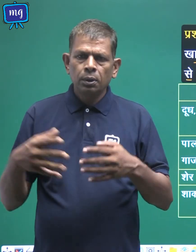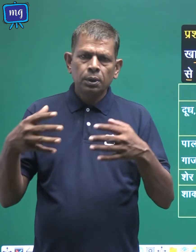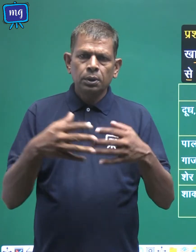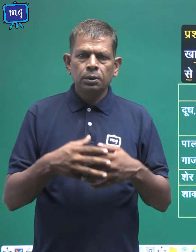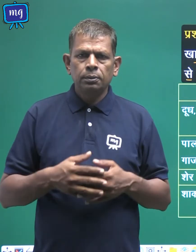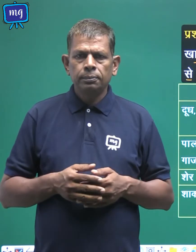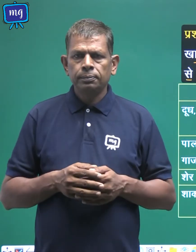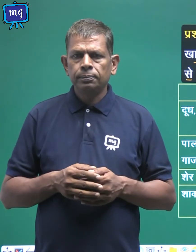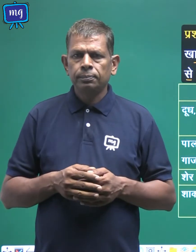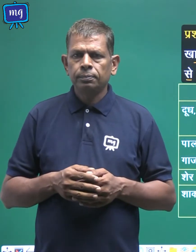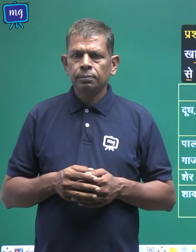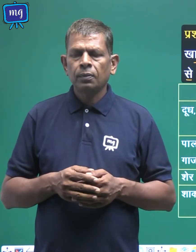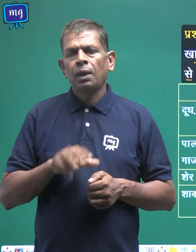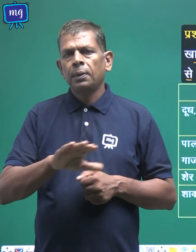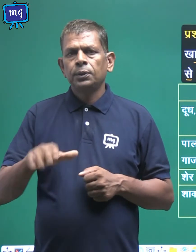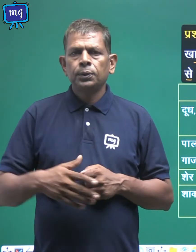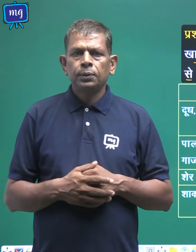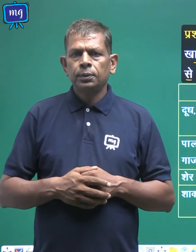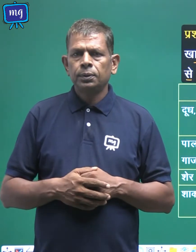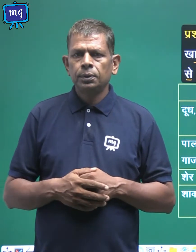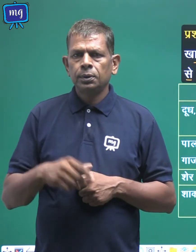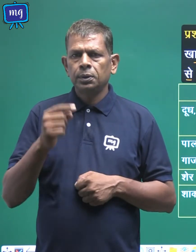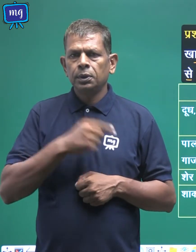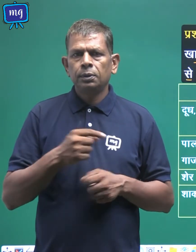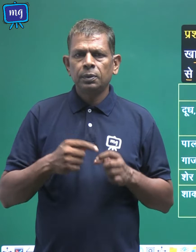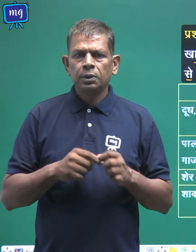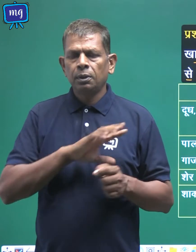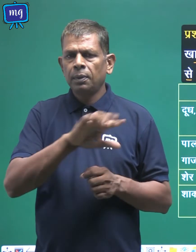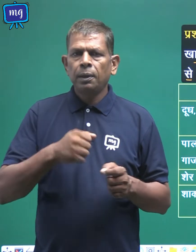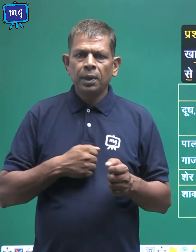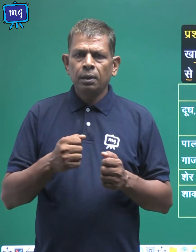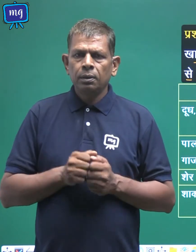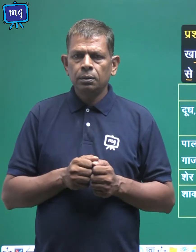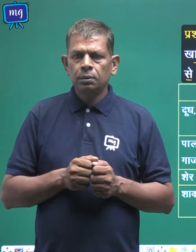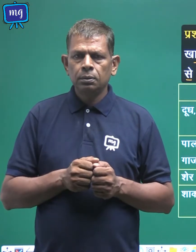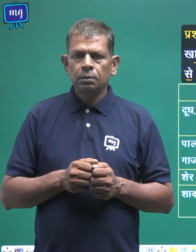कीजिए। बच्चों, इस प्रश्न में हमें